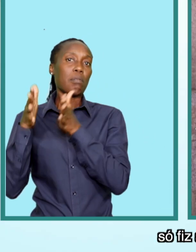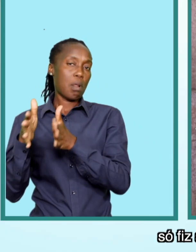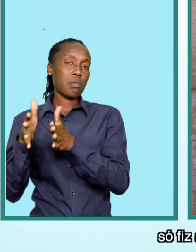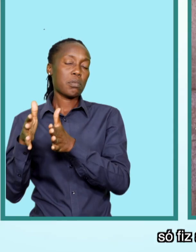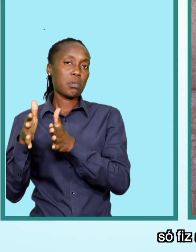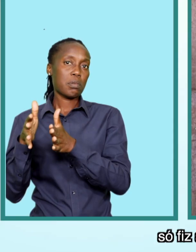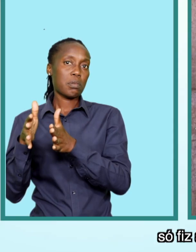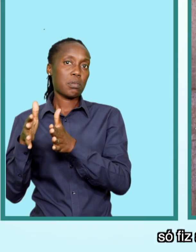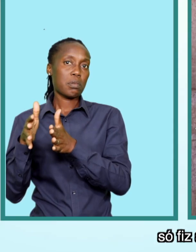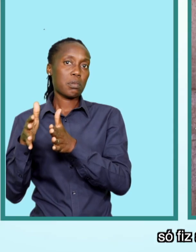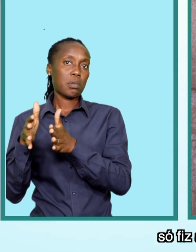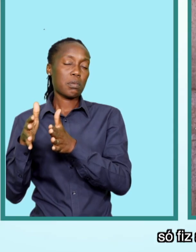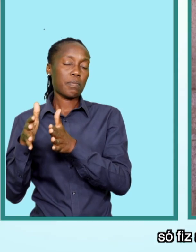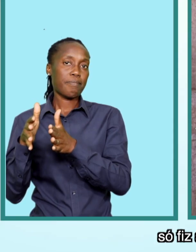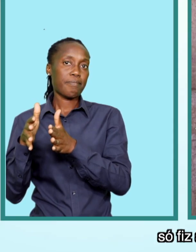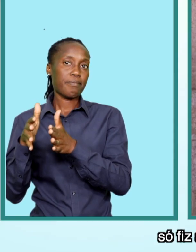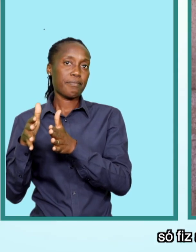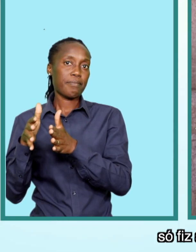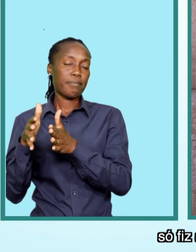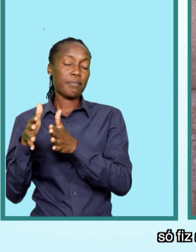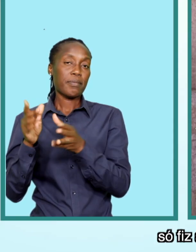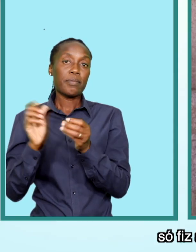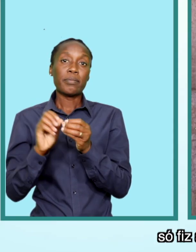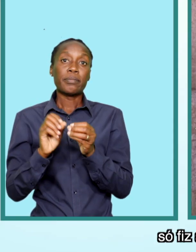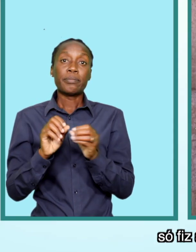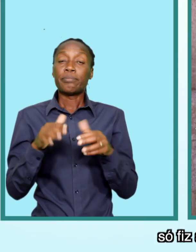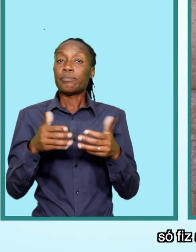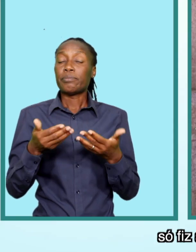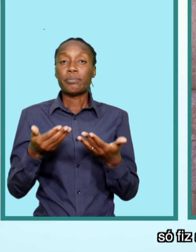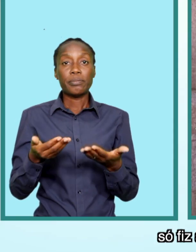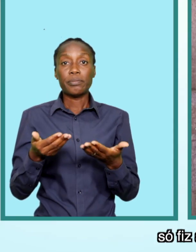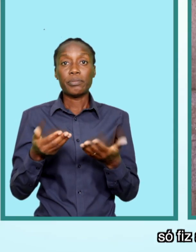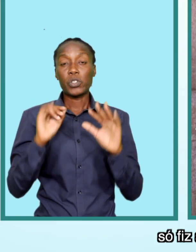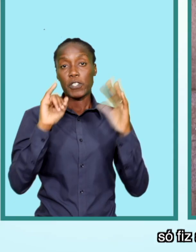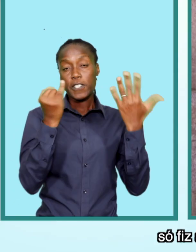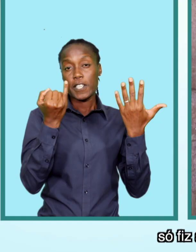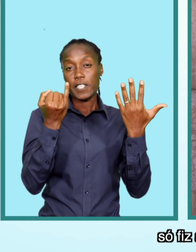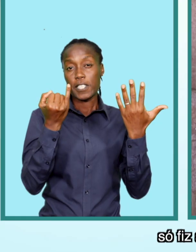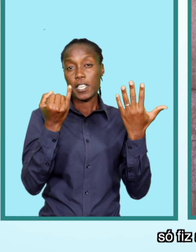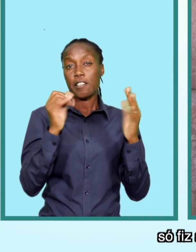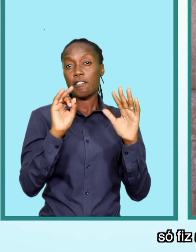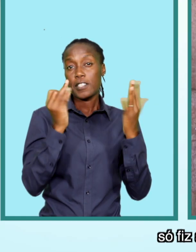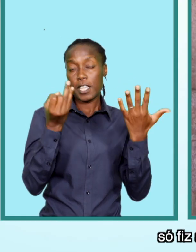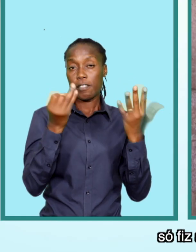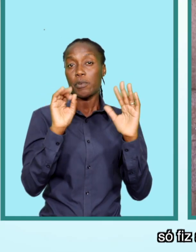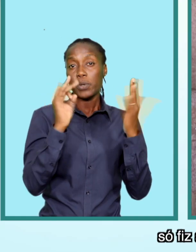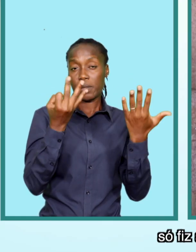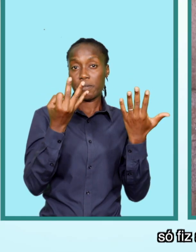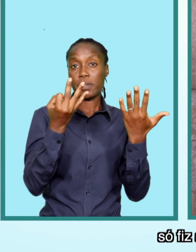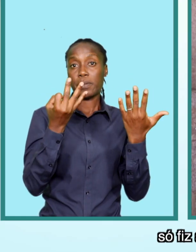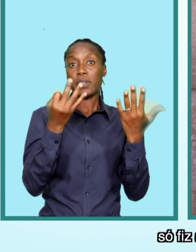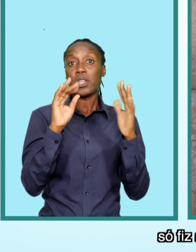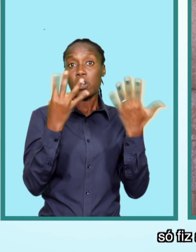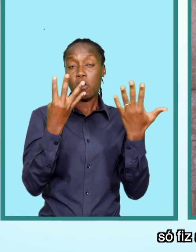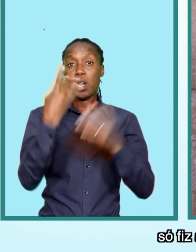Eu só fiz a 2ª classe, na altura, 3ª classe, 4ª,